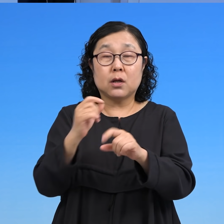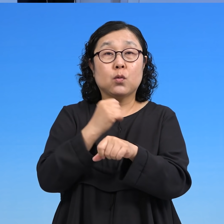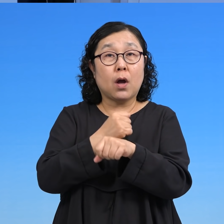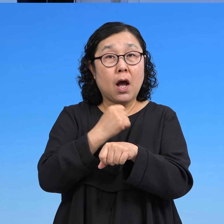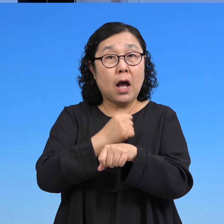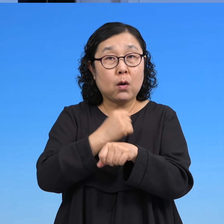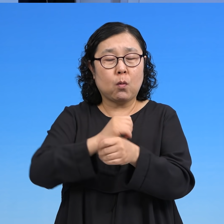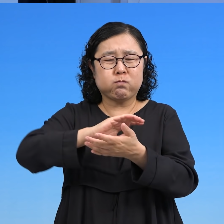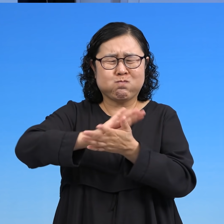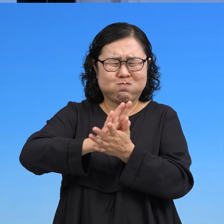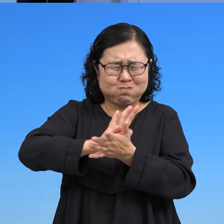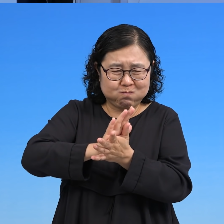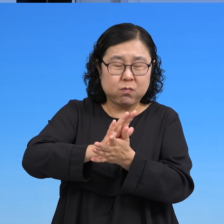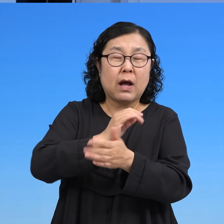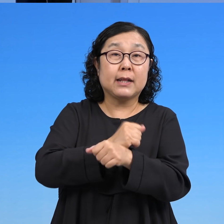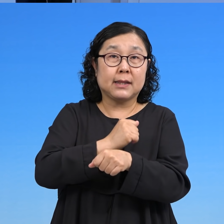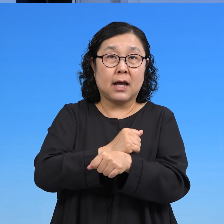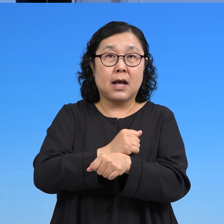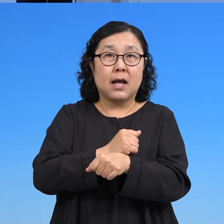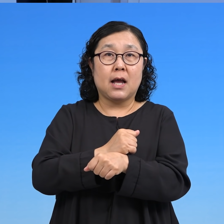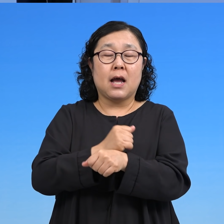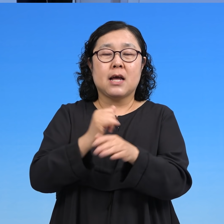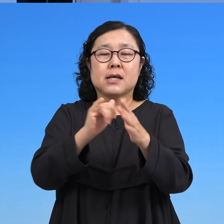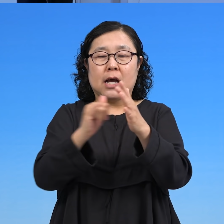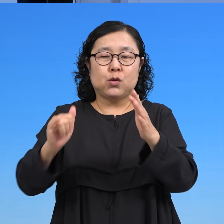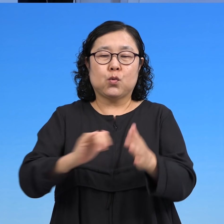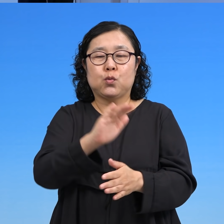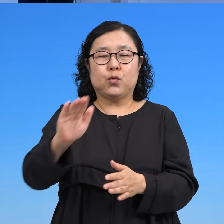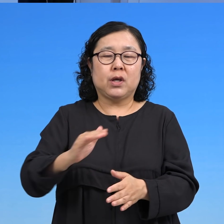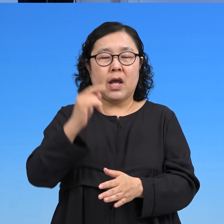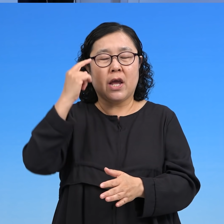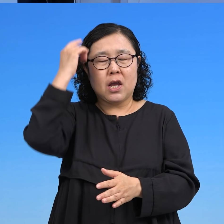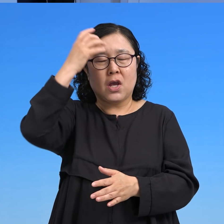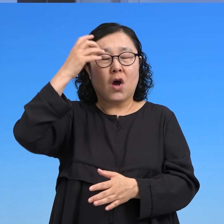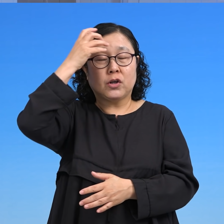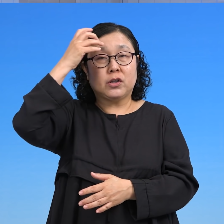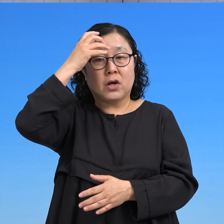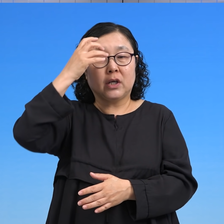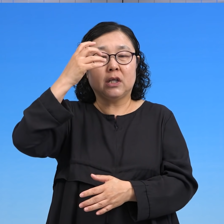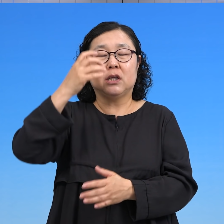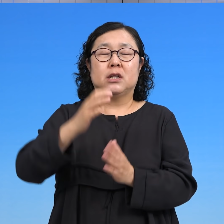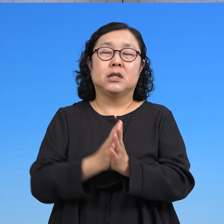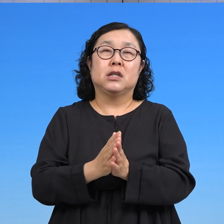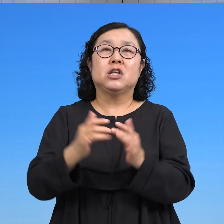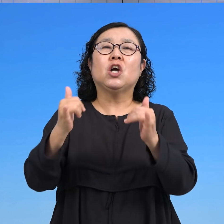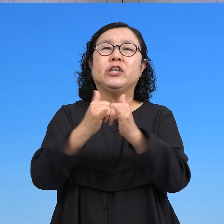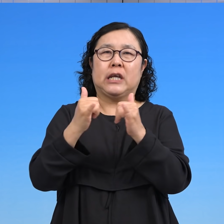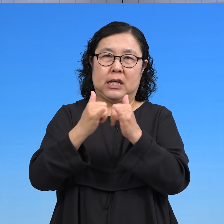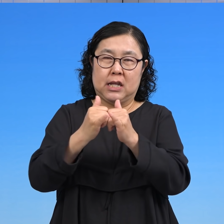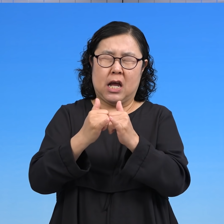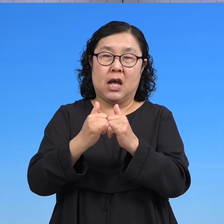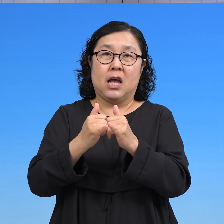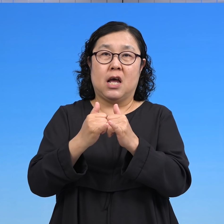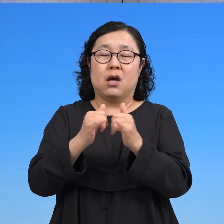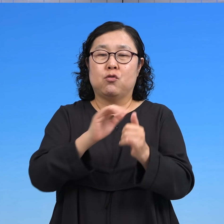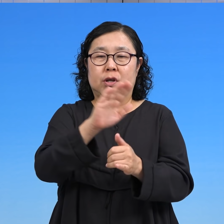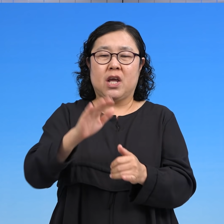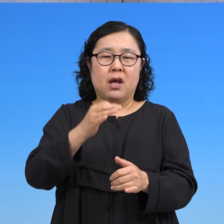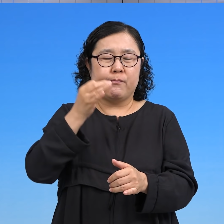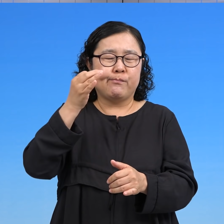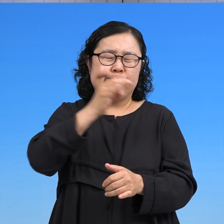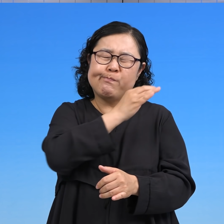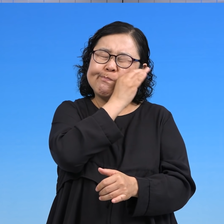한다. 가족은 영적 전쟁이다. 가족은 우리의 치부를 드러낸다. 홈 스위트 홈 이런